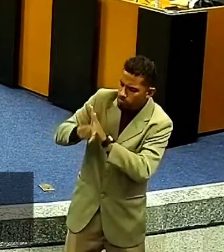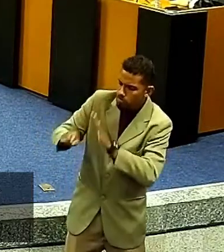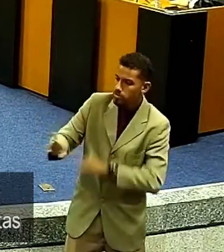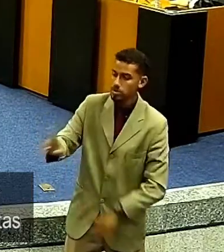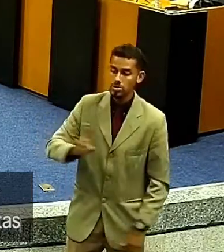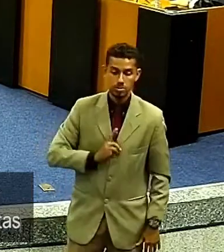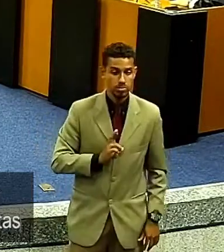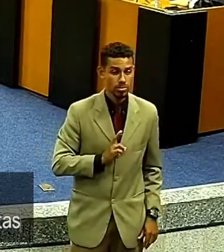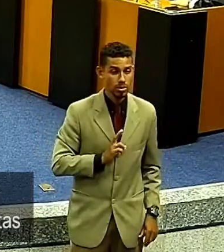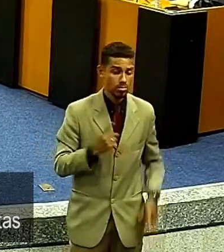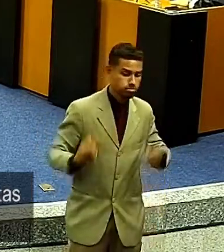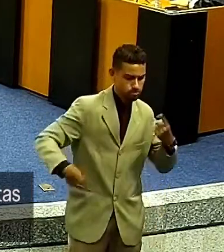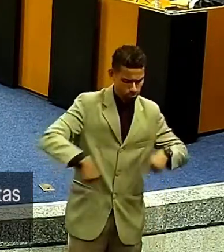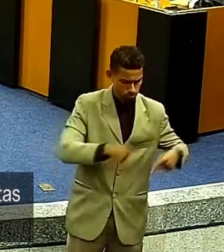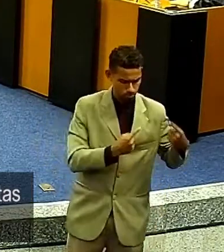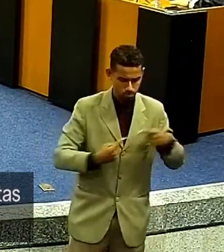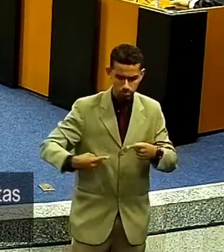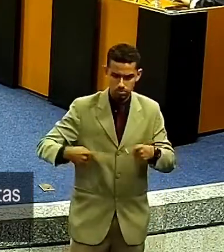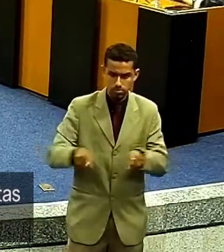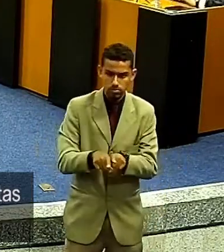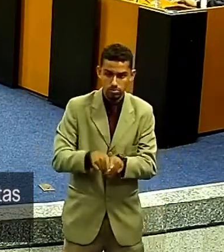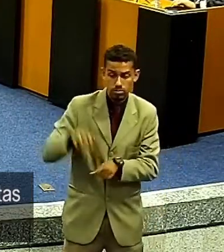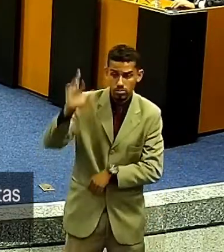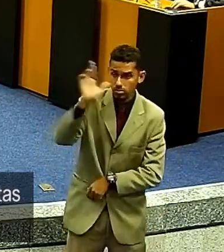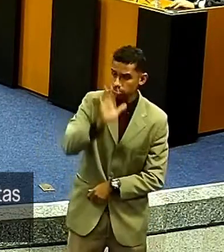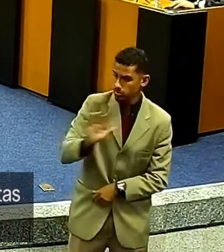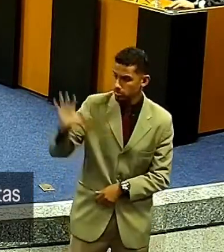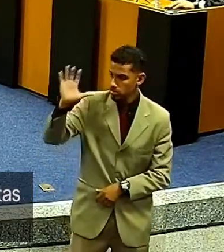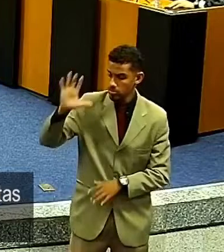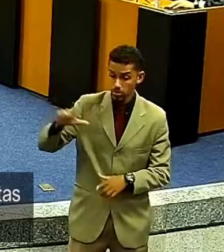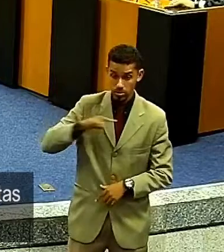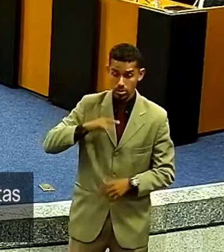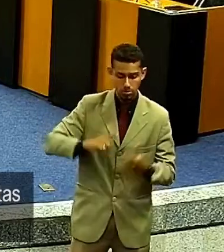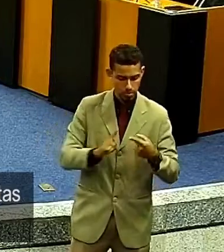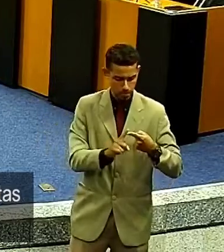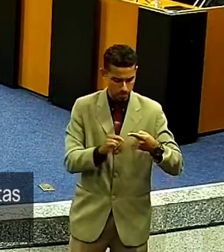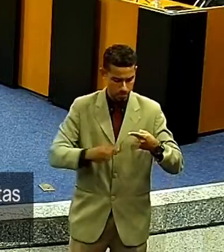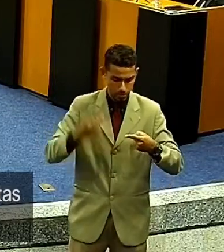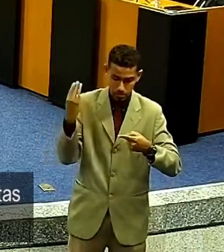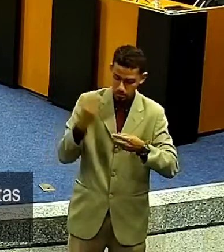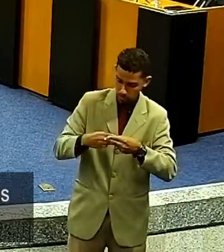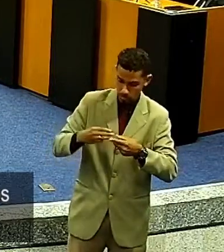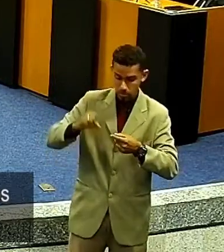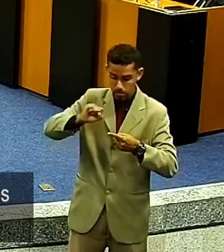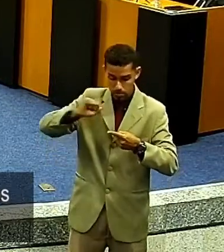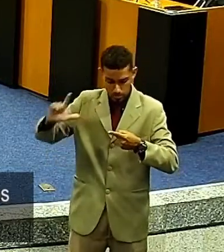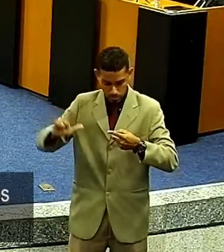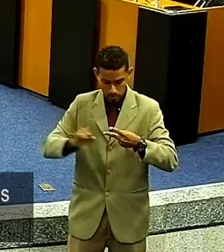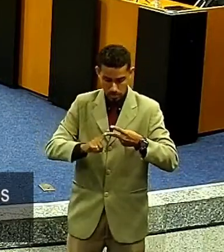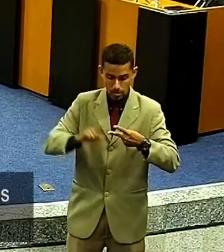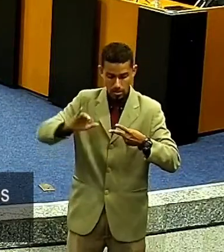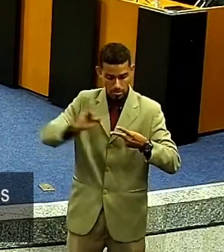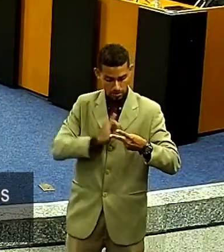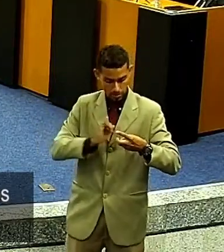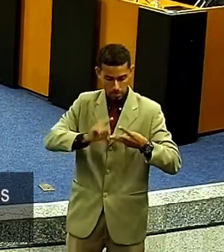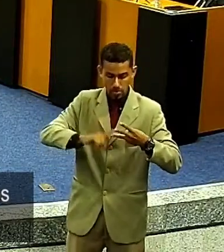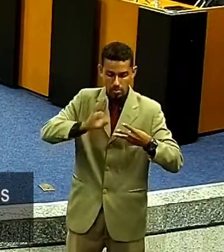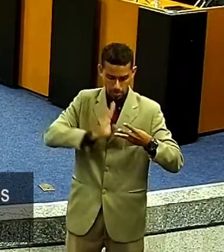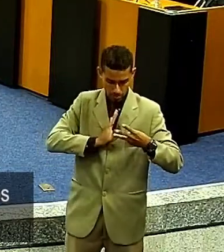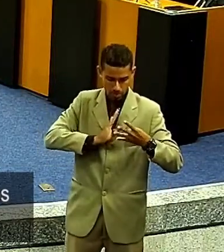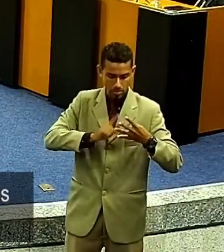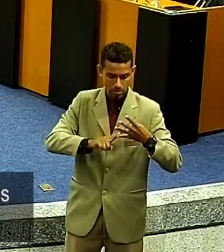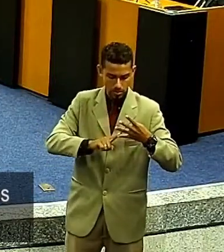poderão esses debates envolvendo os seguintes municípios São Luís Imperatriz